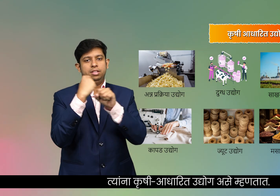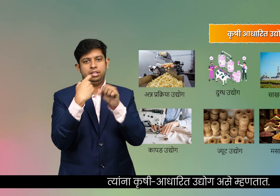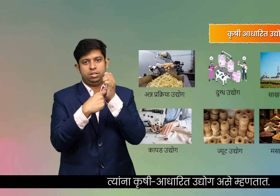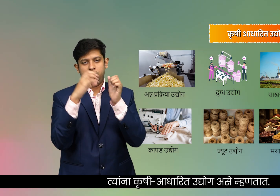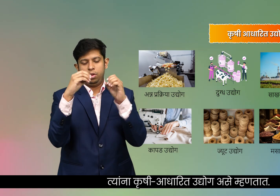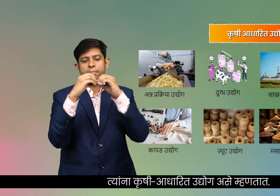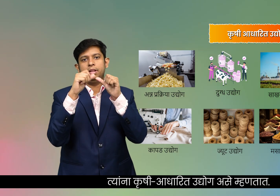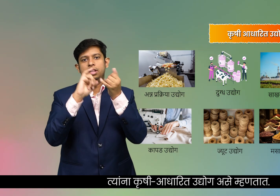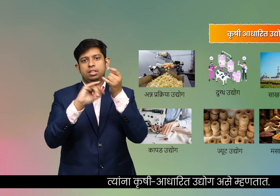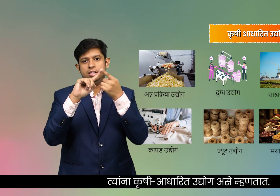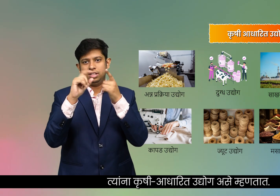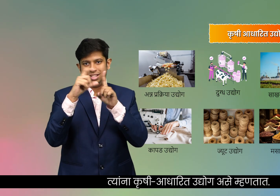म्हणतात.